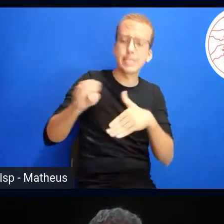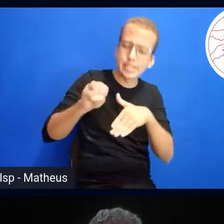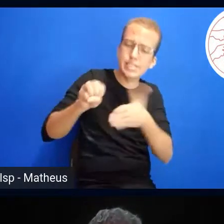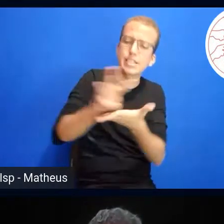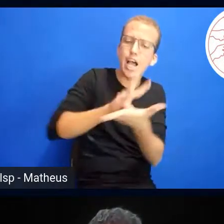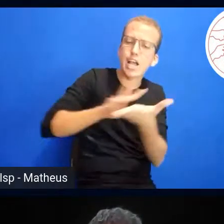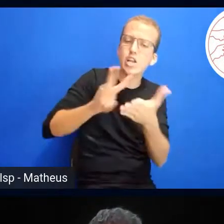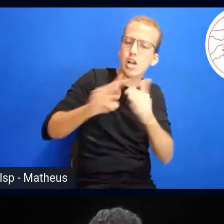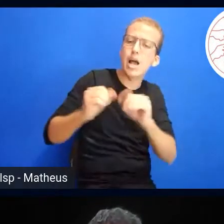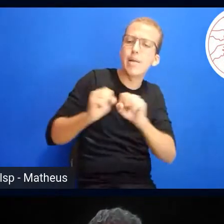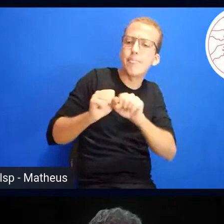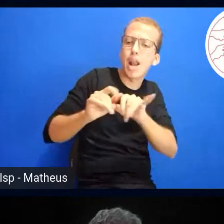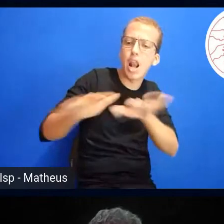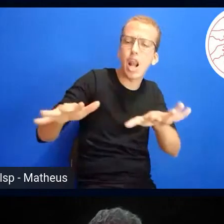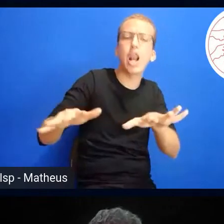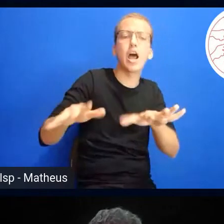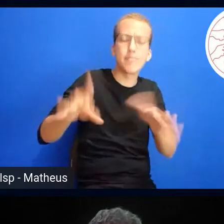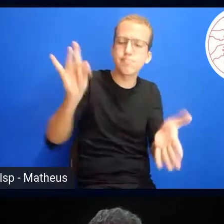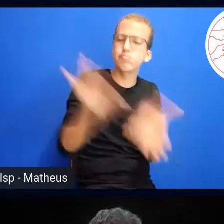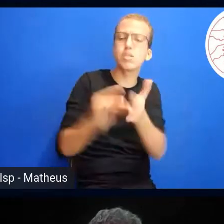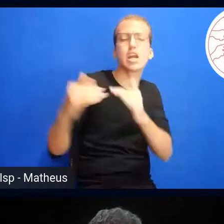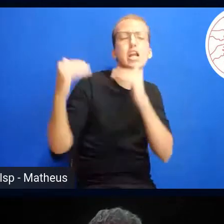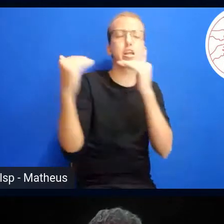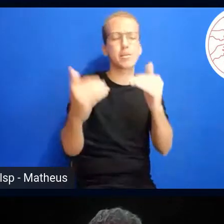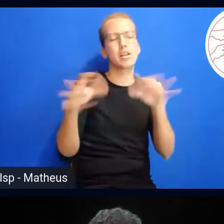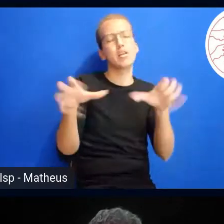respeitado diante da comunidade